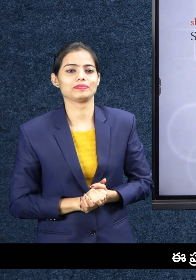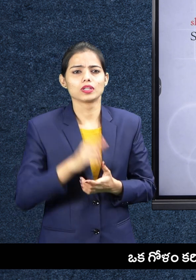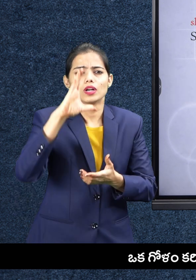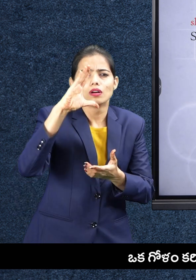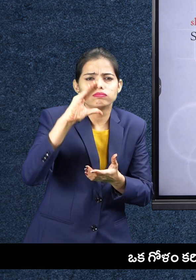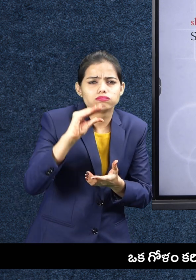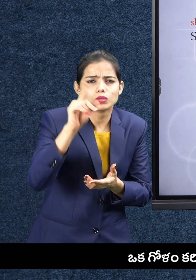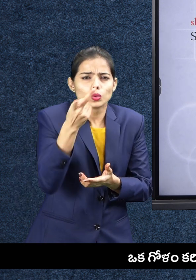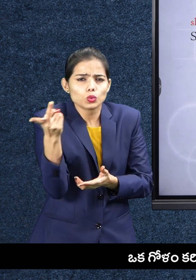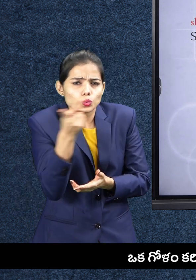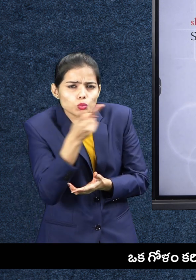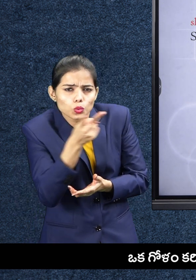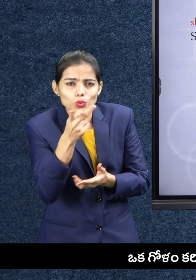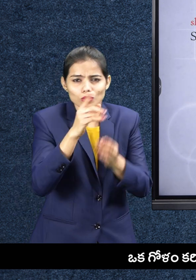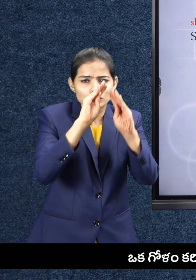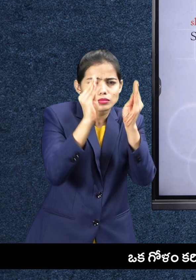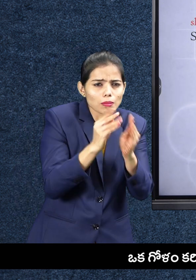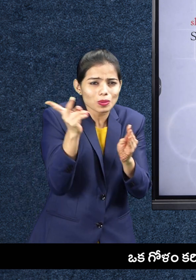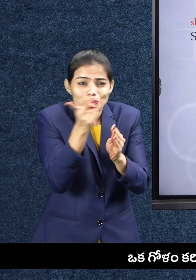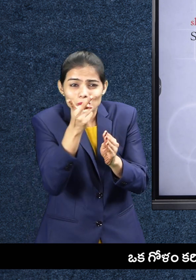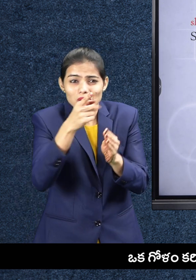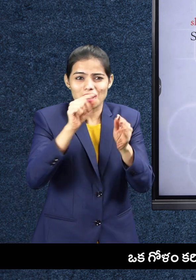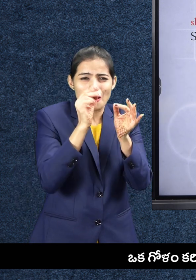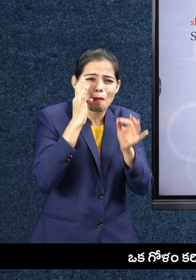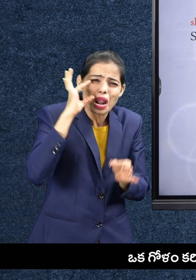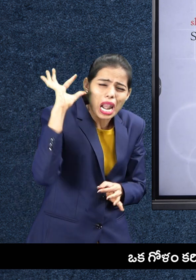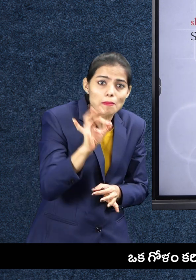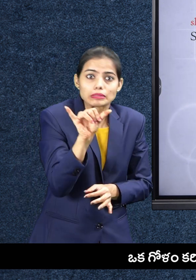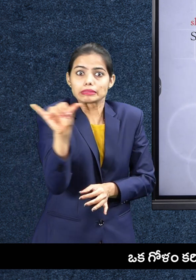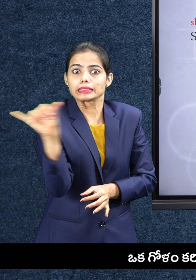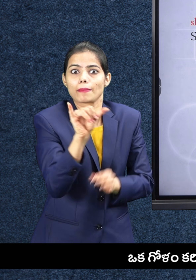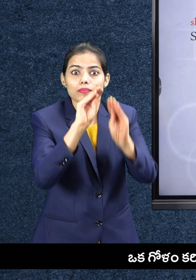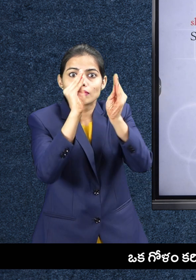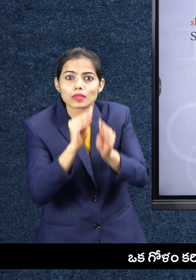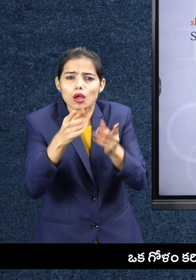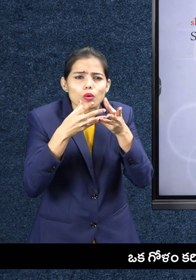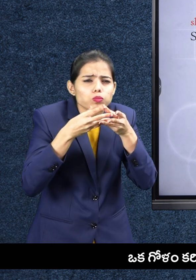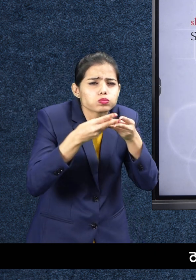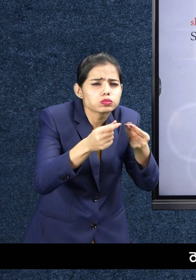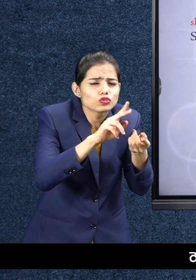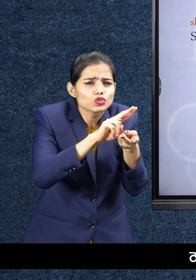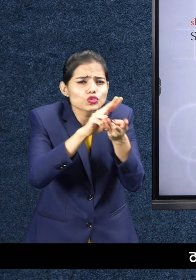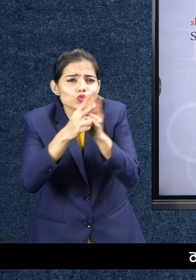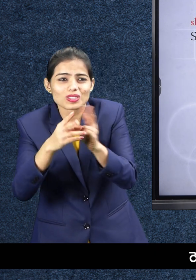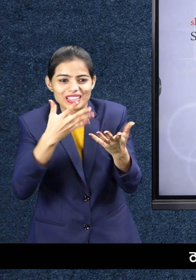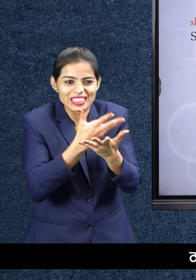ఒక గోళం కరిగించి సిలిండర్లో వేయబడినందున గోళం మరియు సిలిండర్ రెండిటి యొక్క ఘన